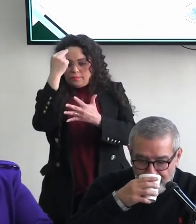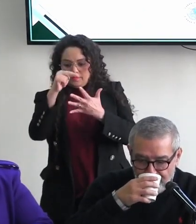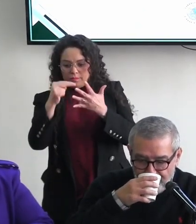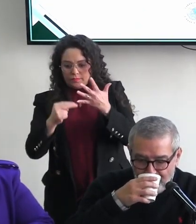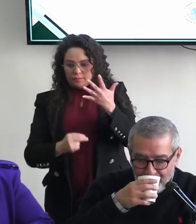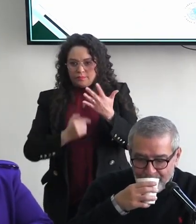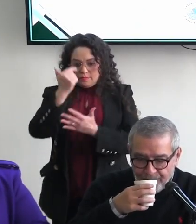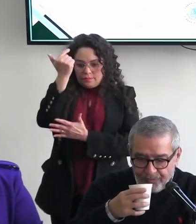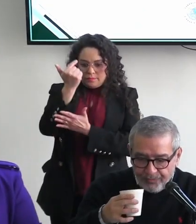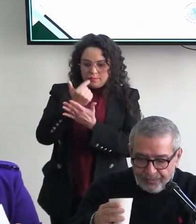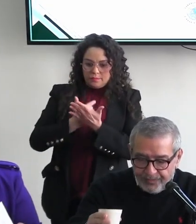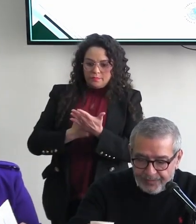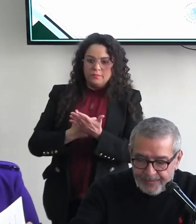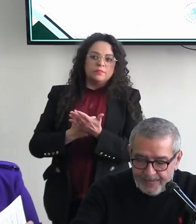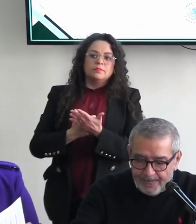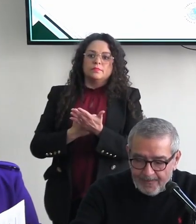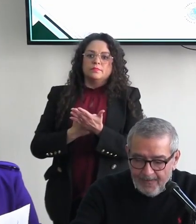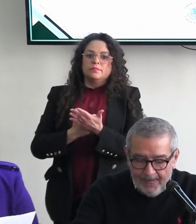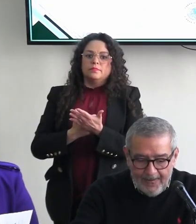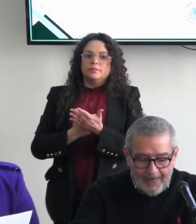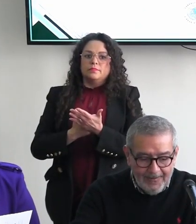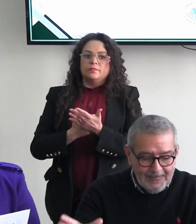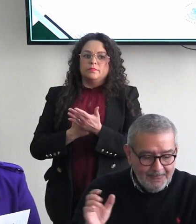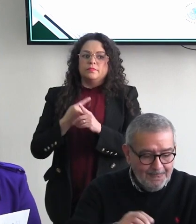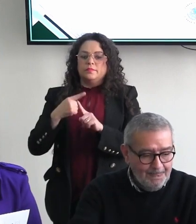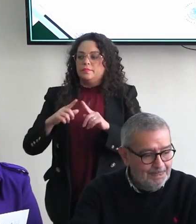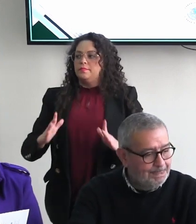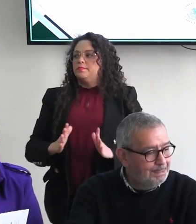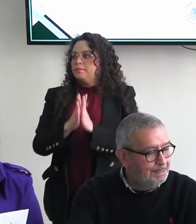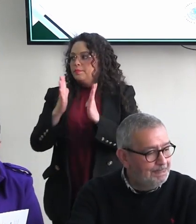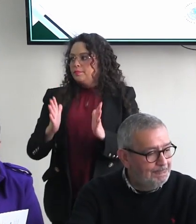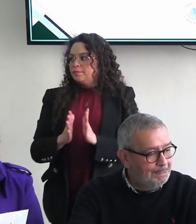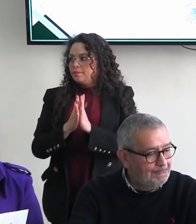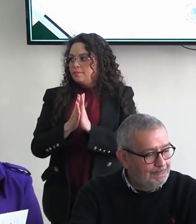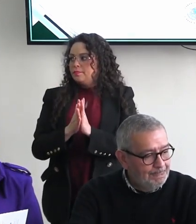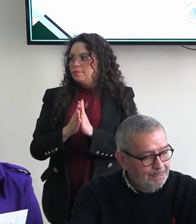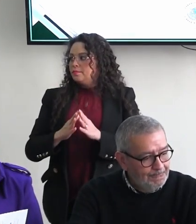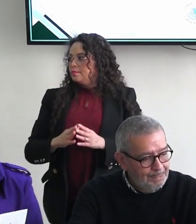diputadas y diputados que a continuación tendrán su intervención.